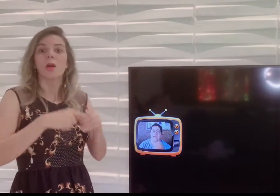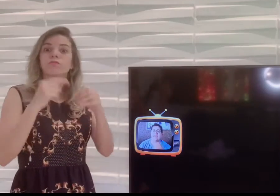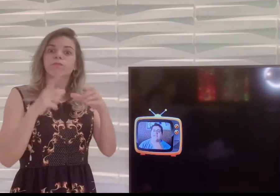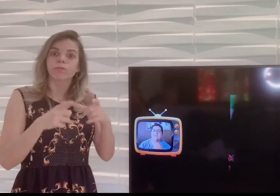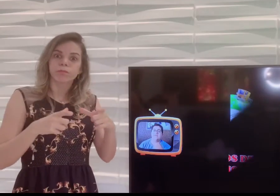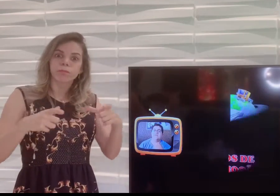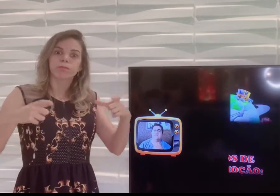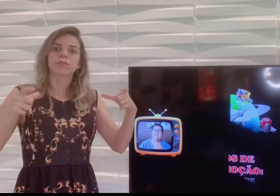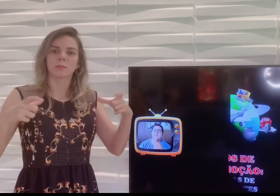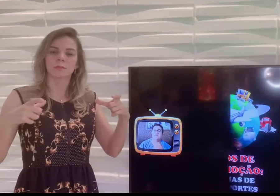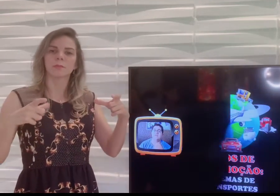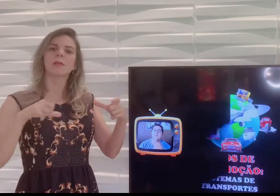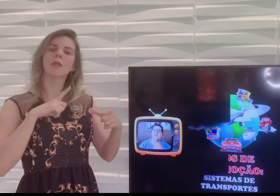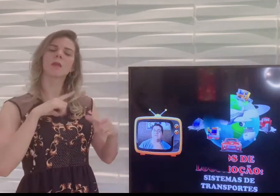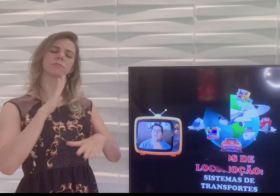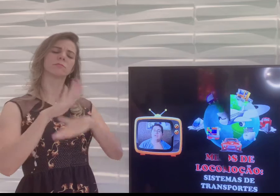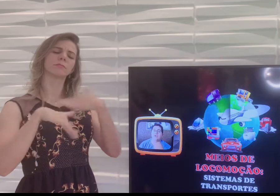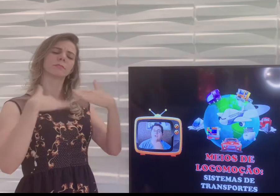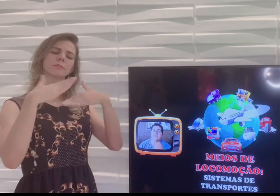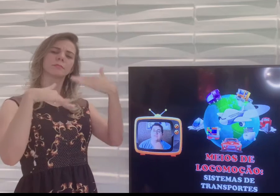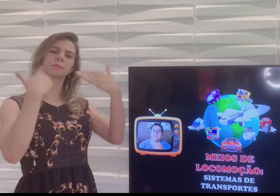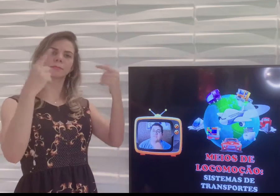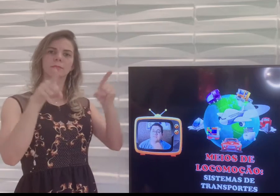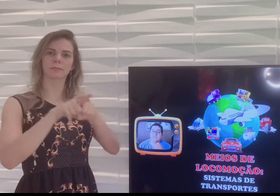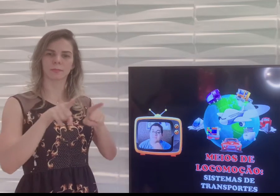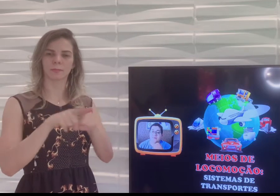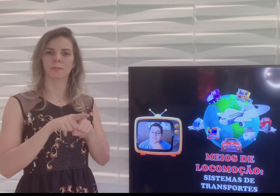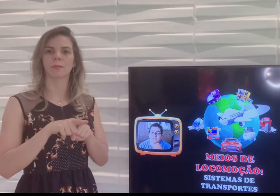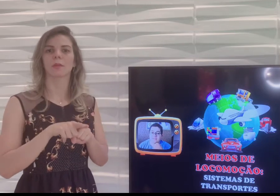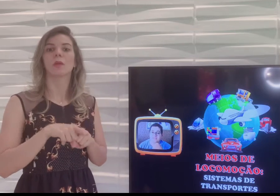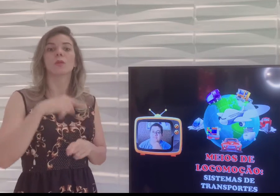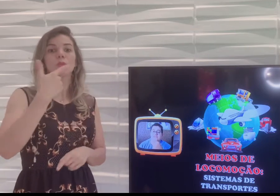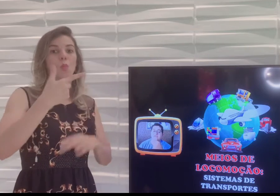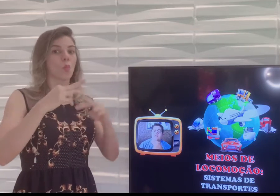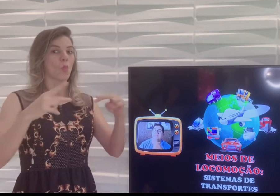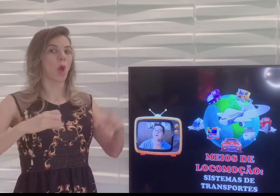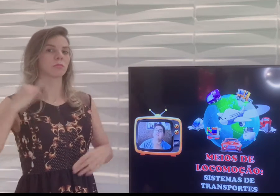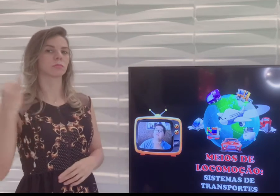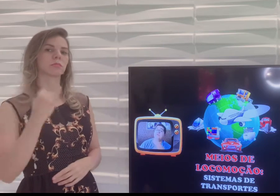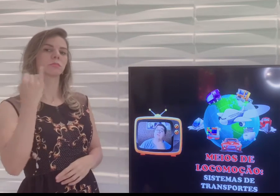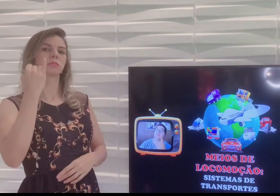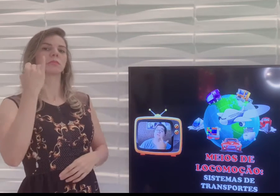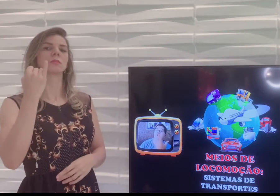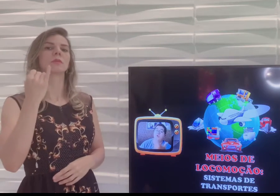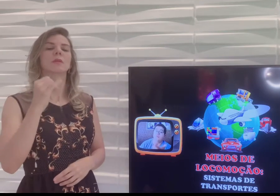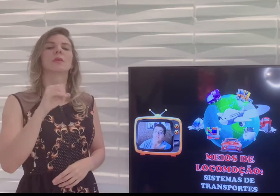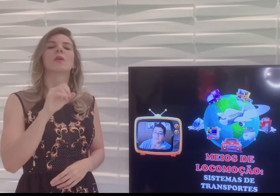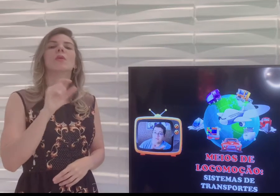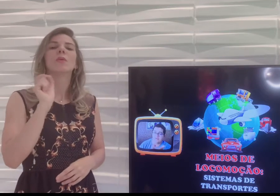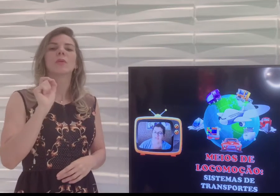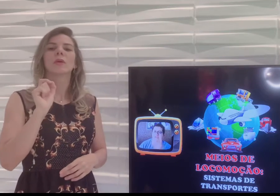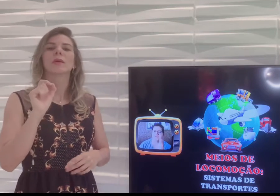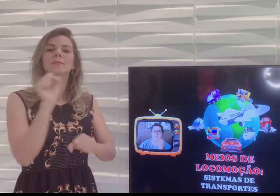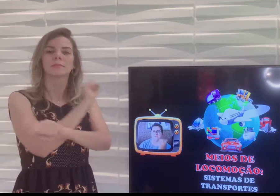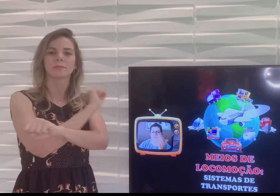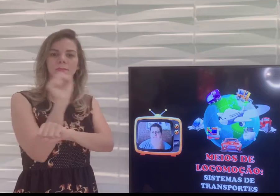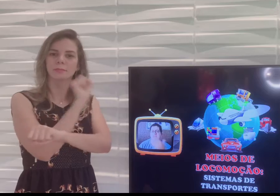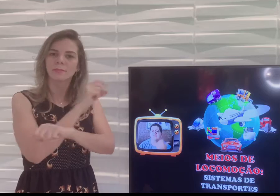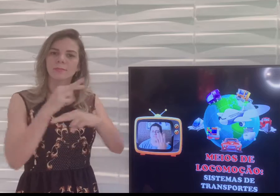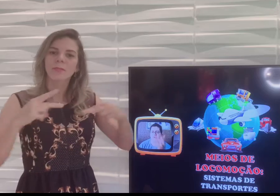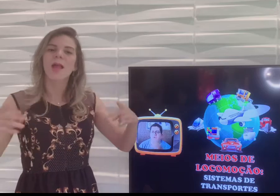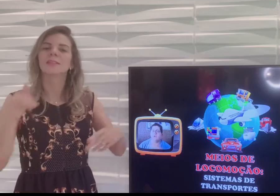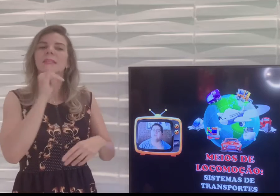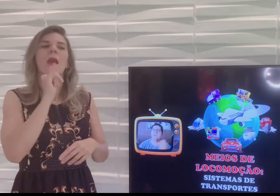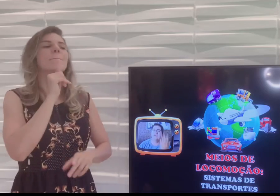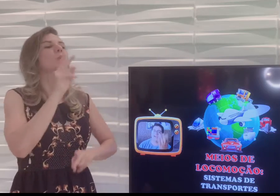grandes elas vão desenvolvendo dois sistemas importantes que são chamados meios de locomoção, que são